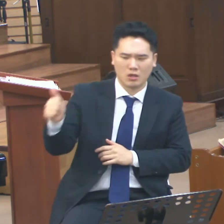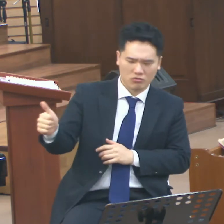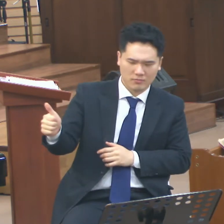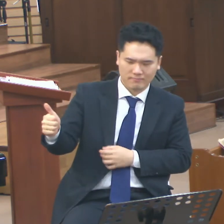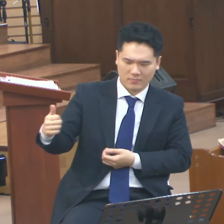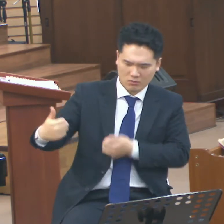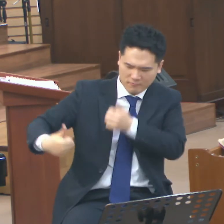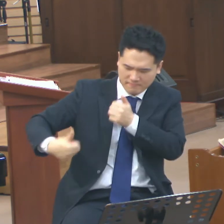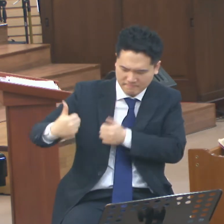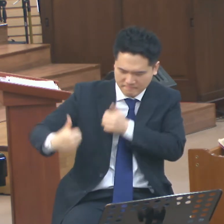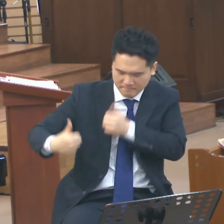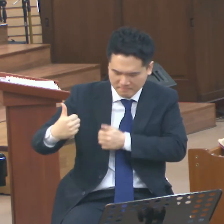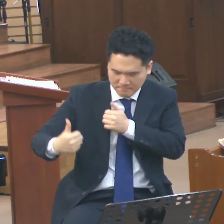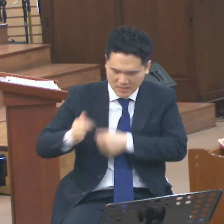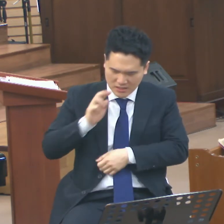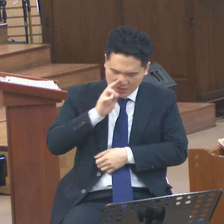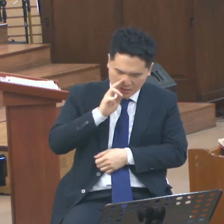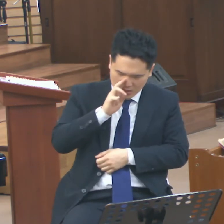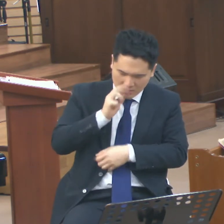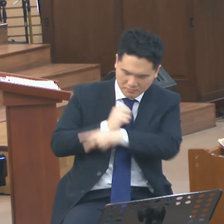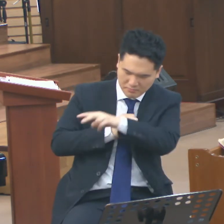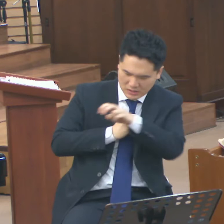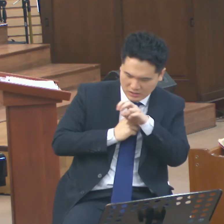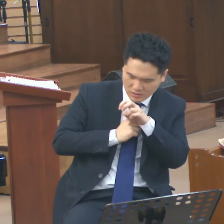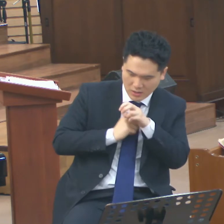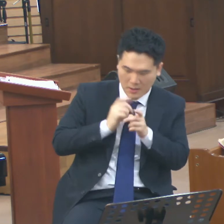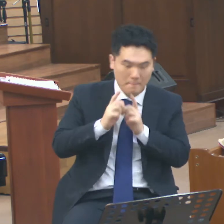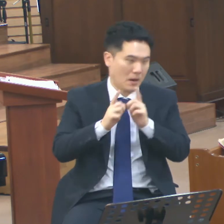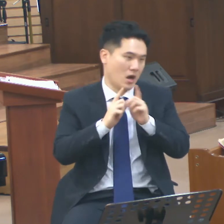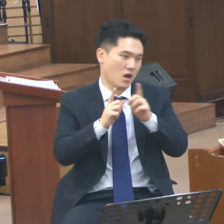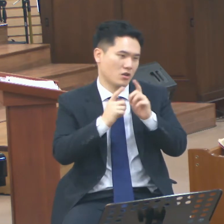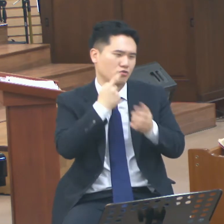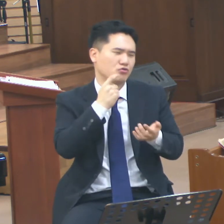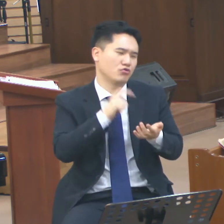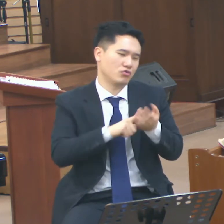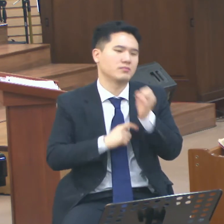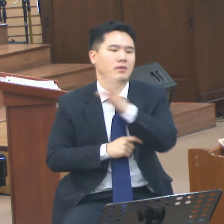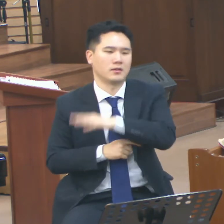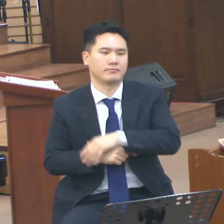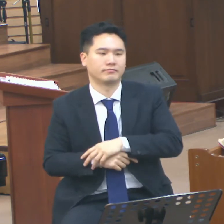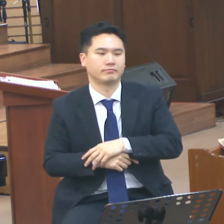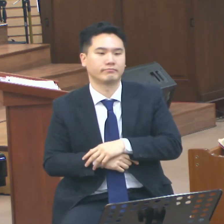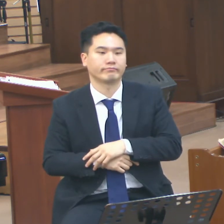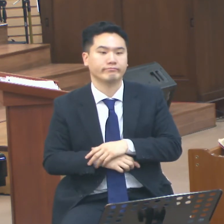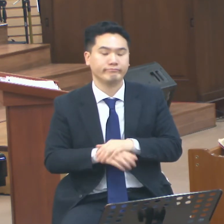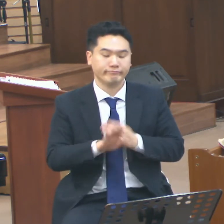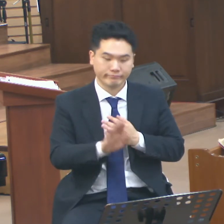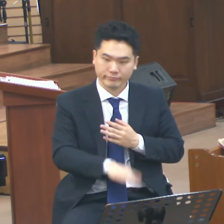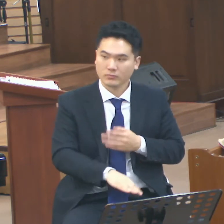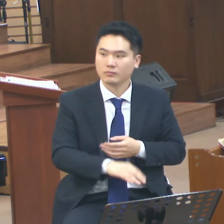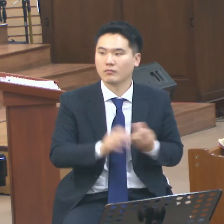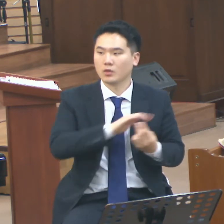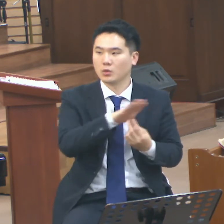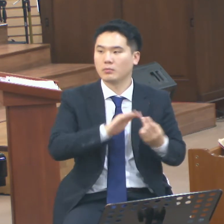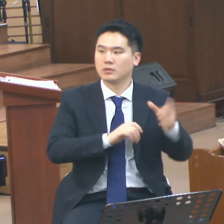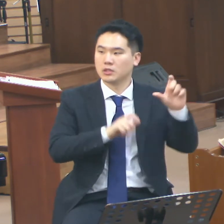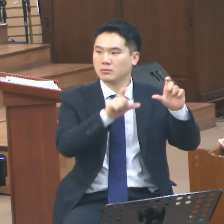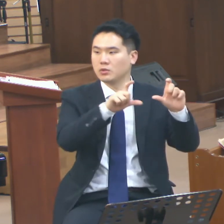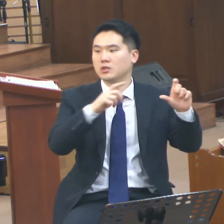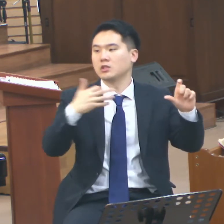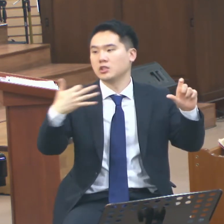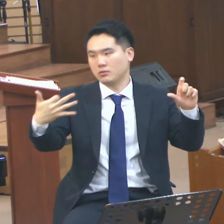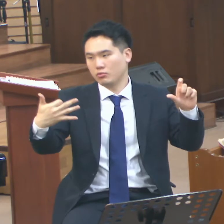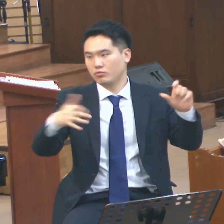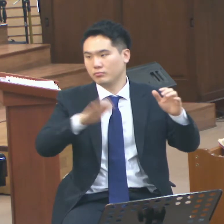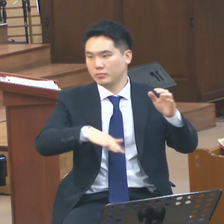경쟁하는 말을 쉽게 하는 건데, 그 이유는 요한복음 15장 19절 하반절에 보니까 내가